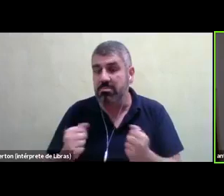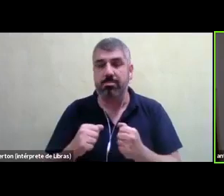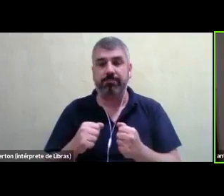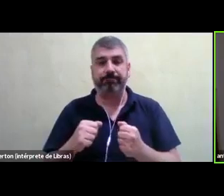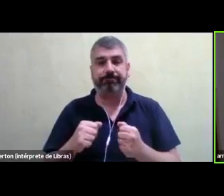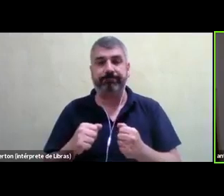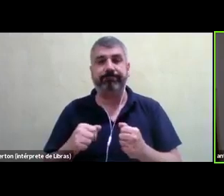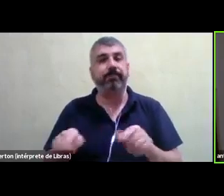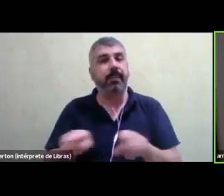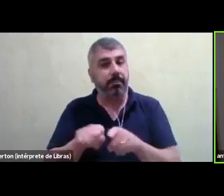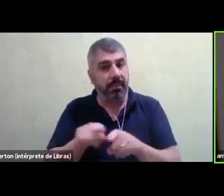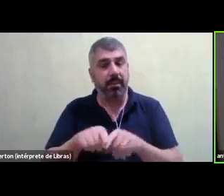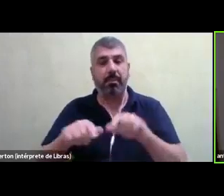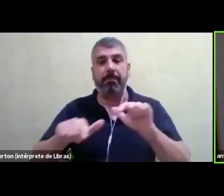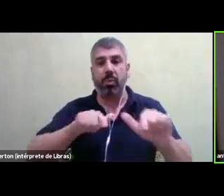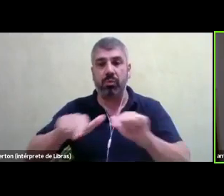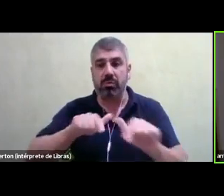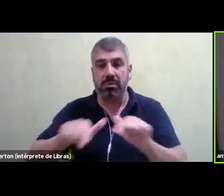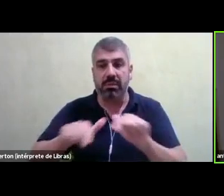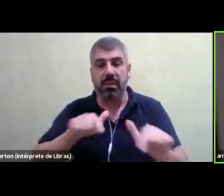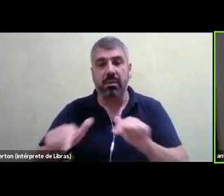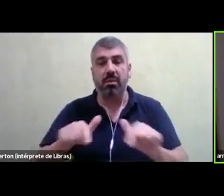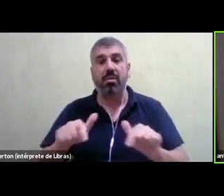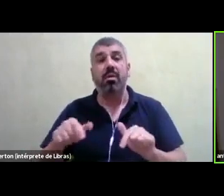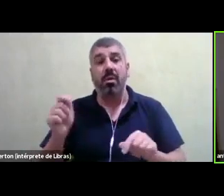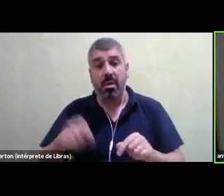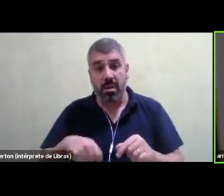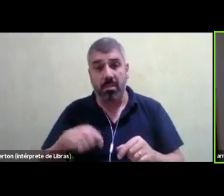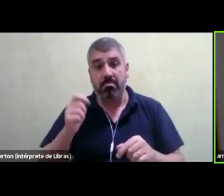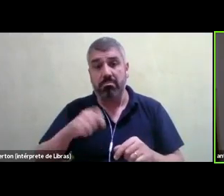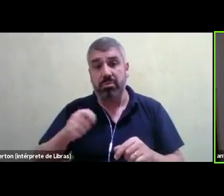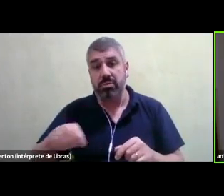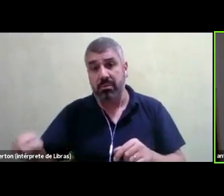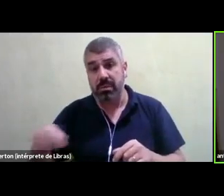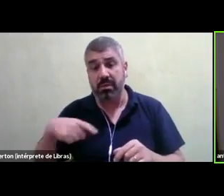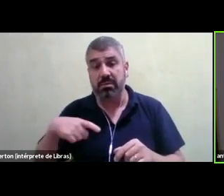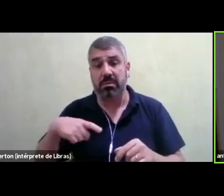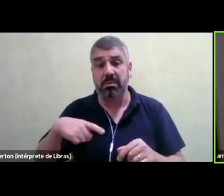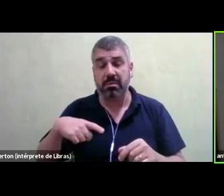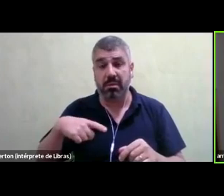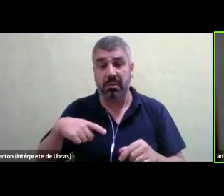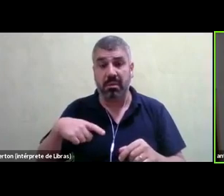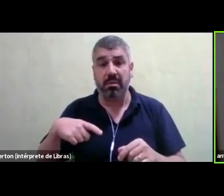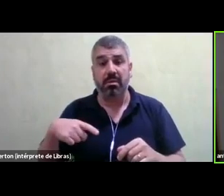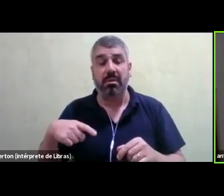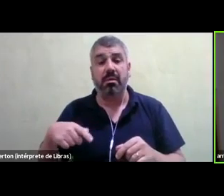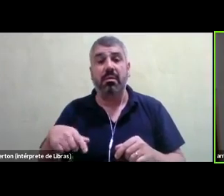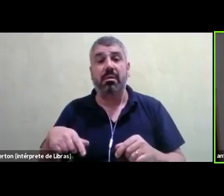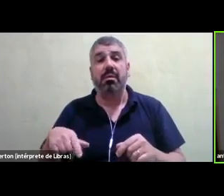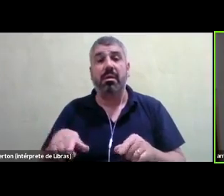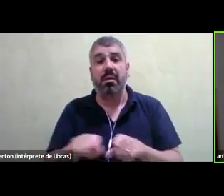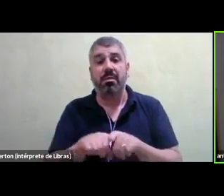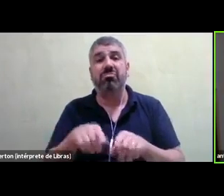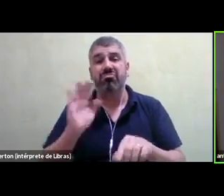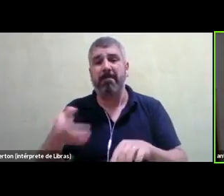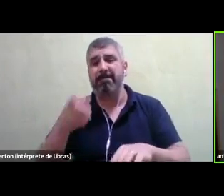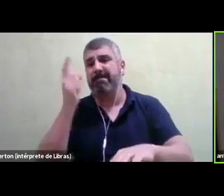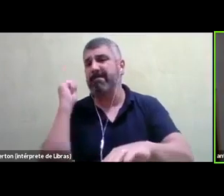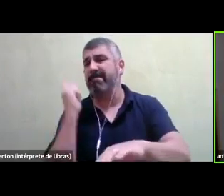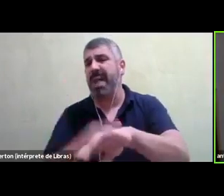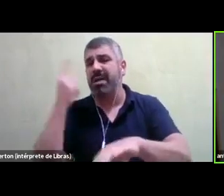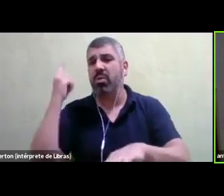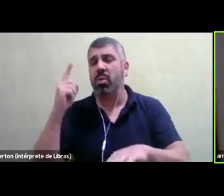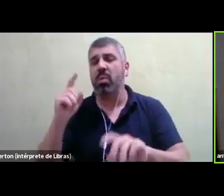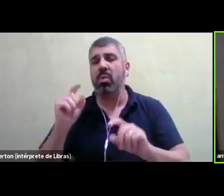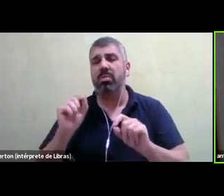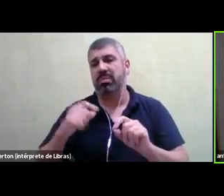de produção, as possibilidades que a gente tem de ser e estar, né, que estão tão marcadas por esse processo tão